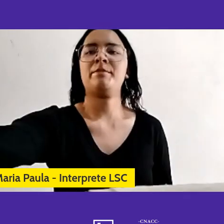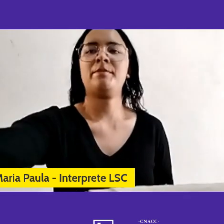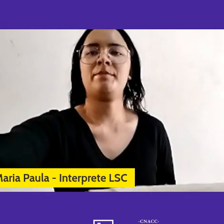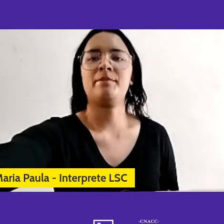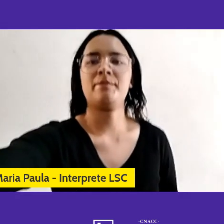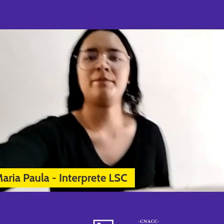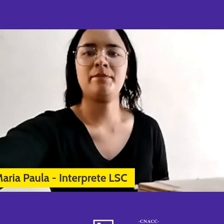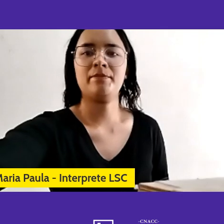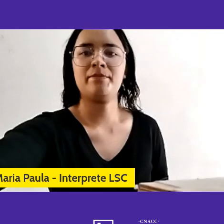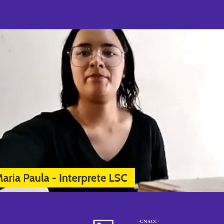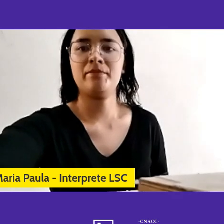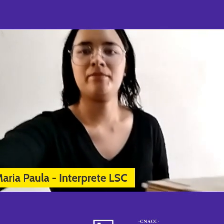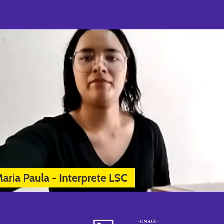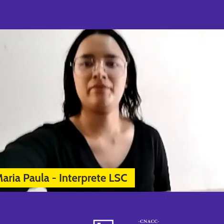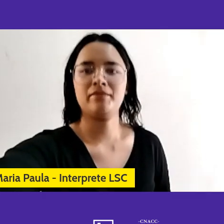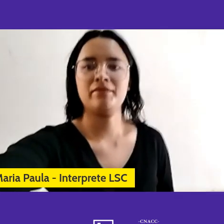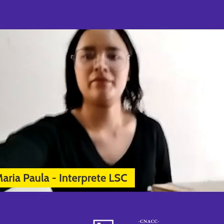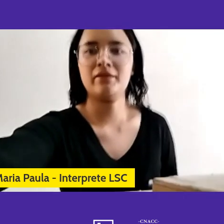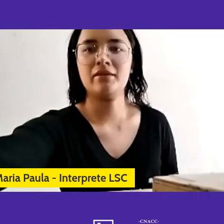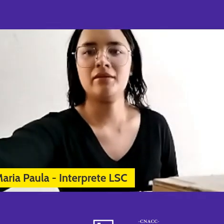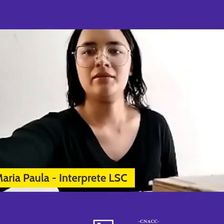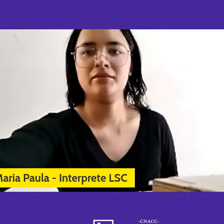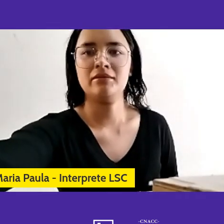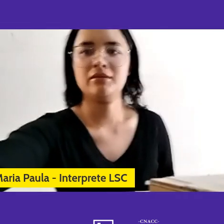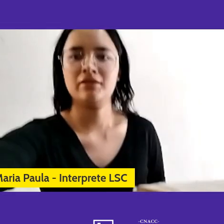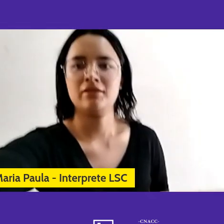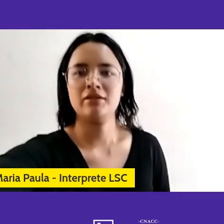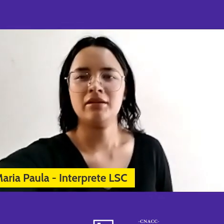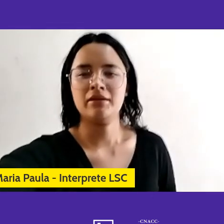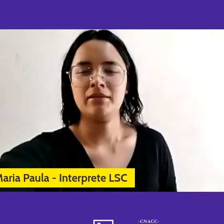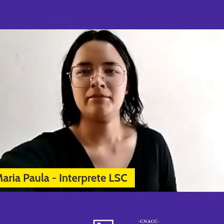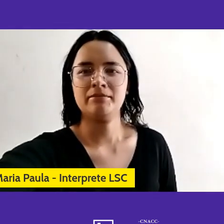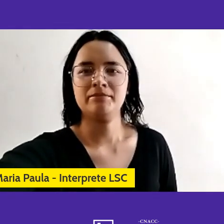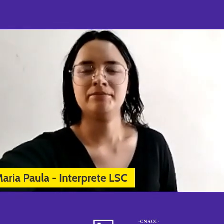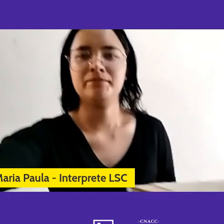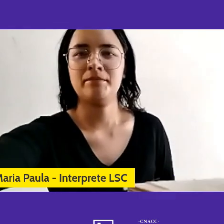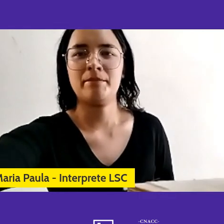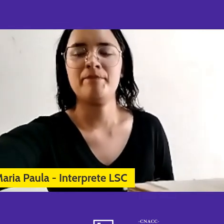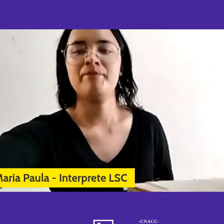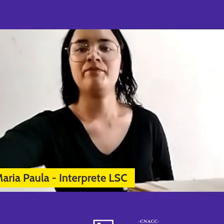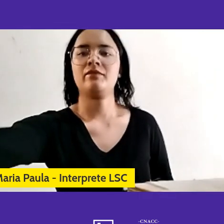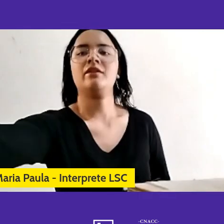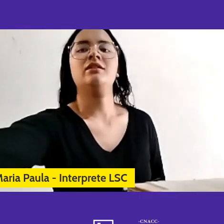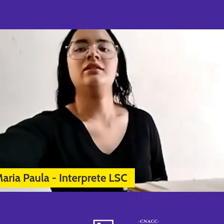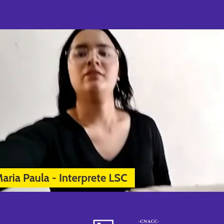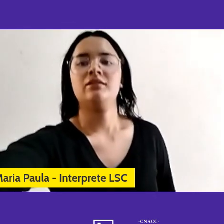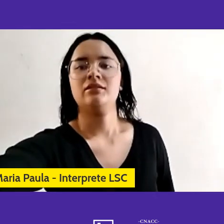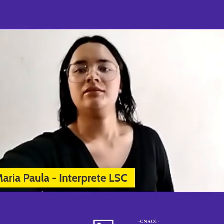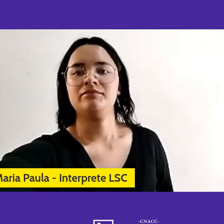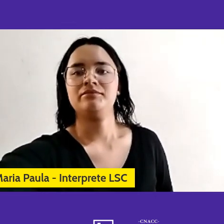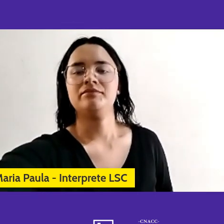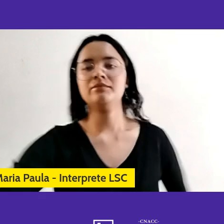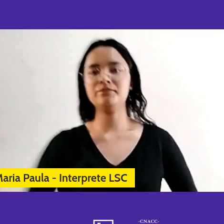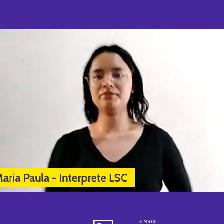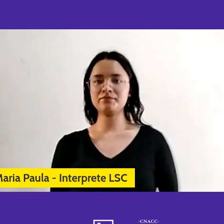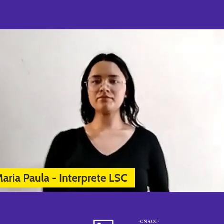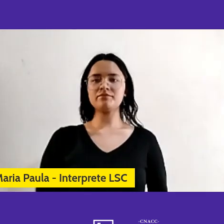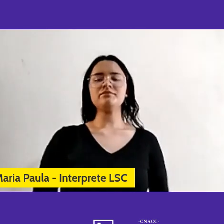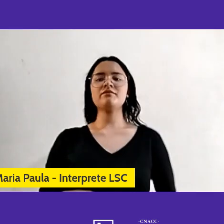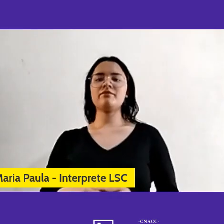nivel regional. Es por eso que fundamos una parte de la empresa es argentina, pero tenemos base en